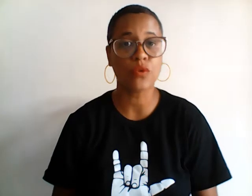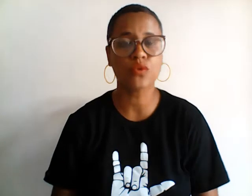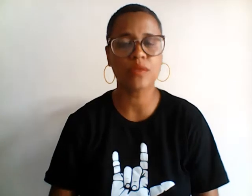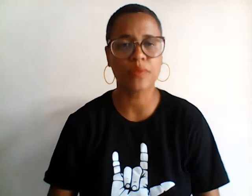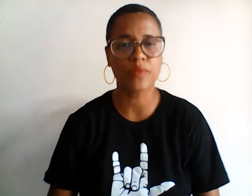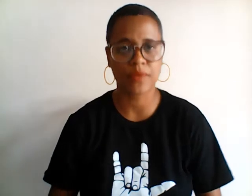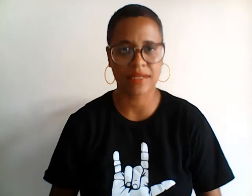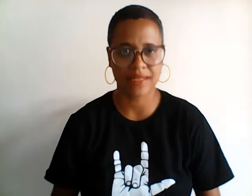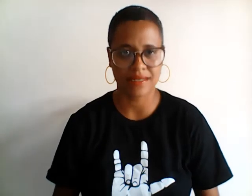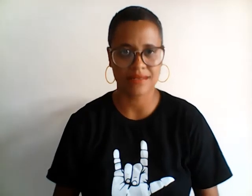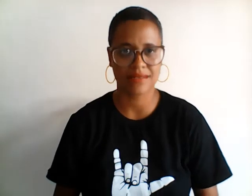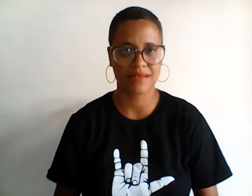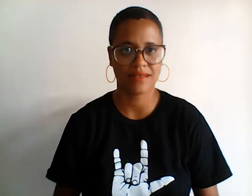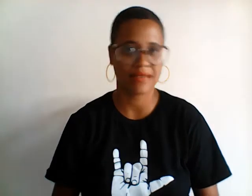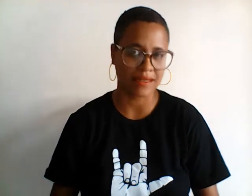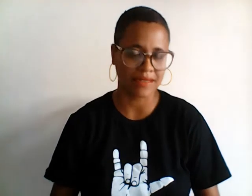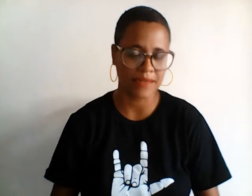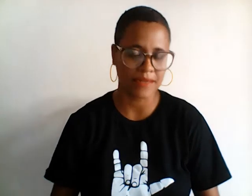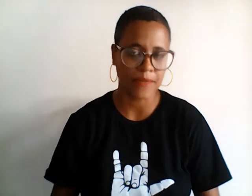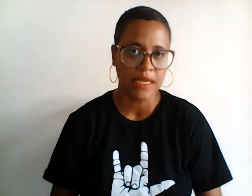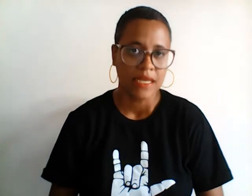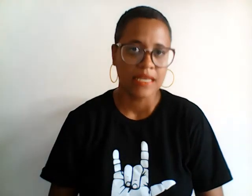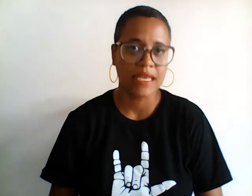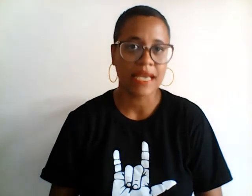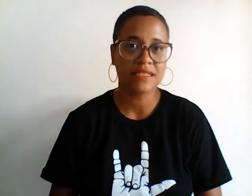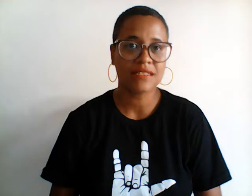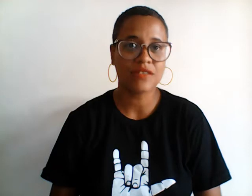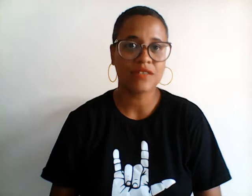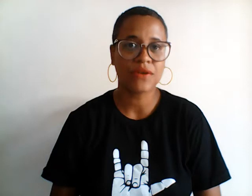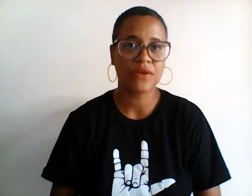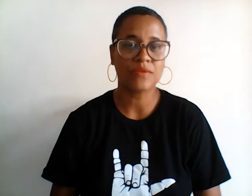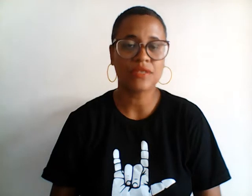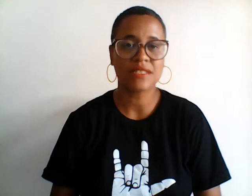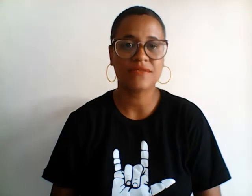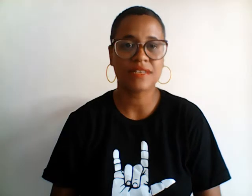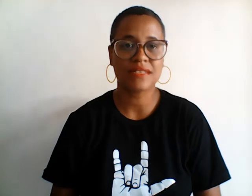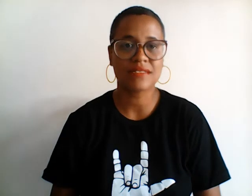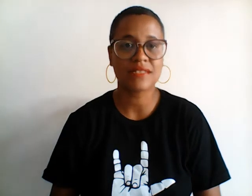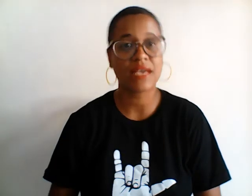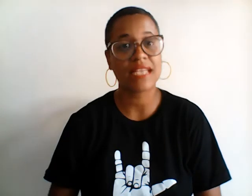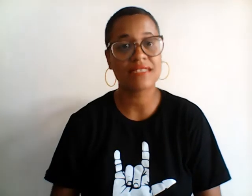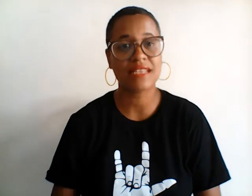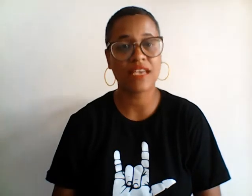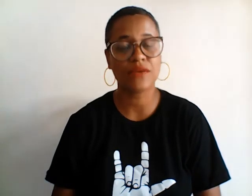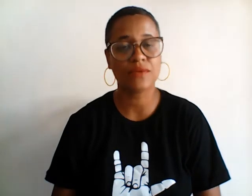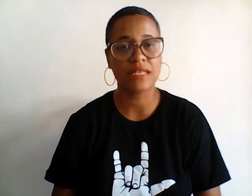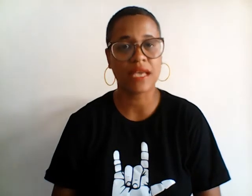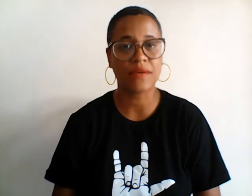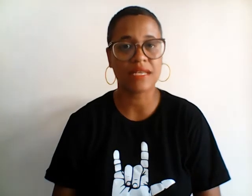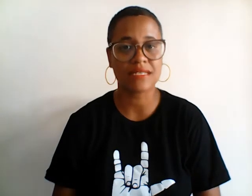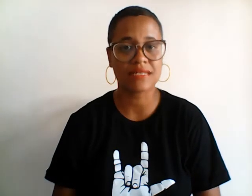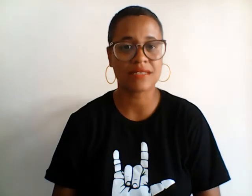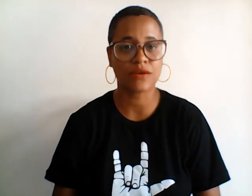cultura própria dela, né? E que aí a gente não pode, muitas vezes, ter receio de reconhecer essa